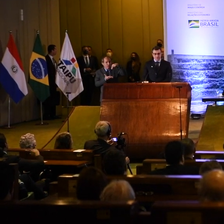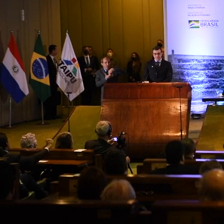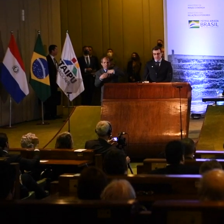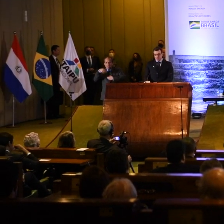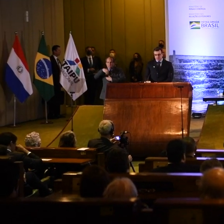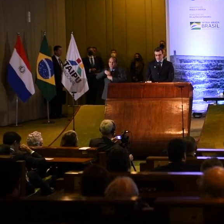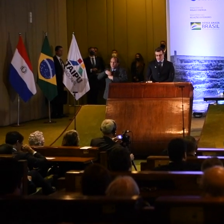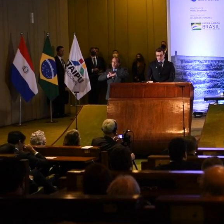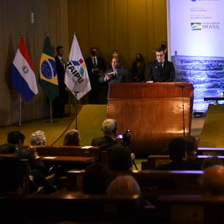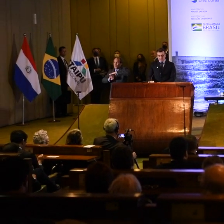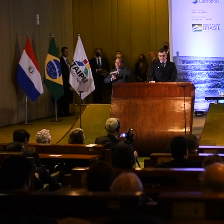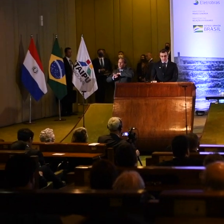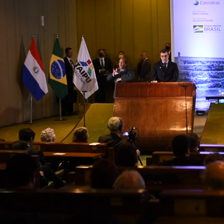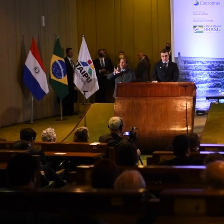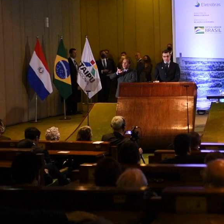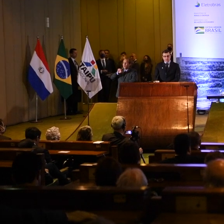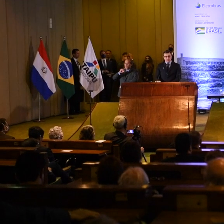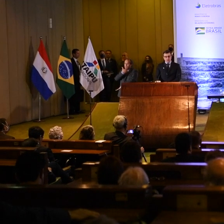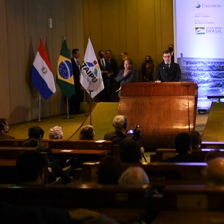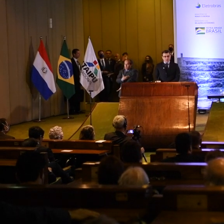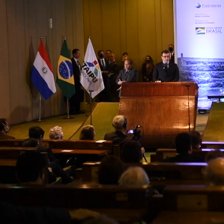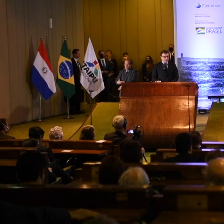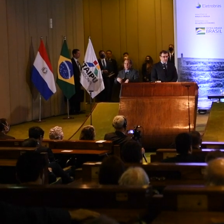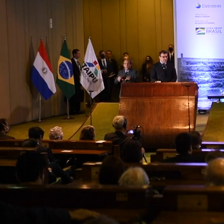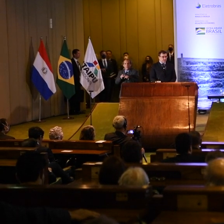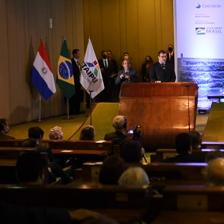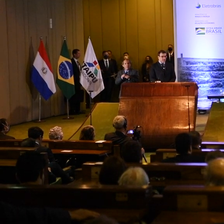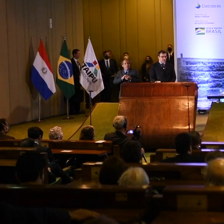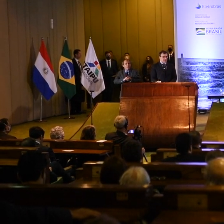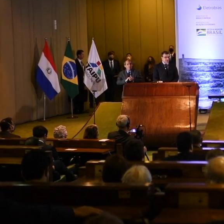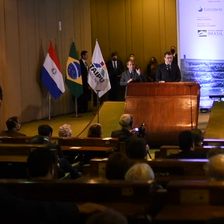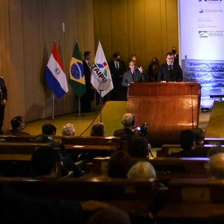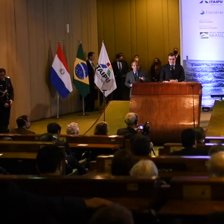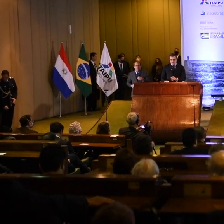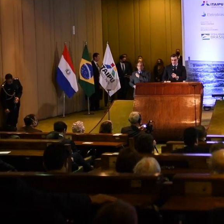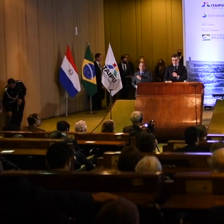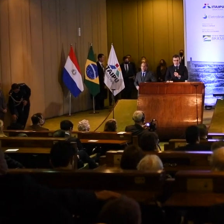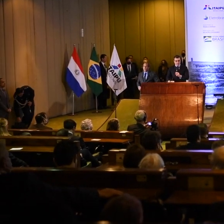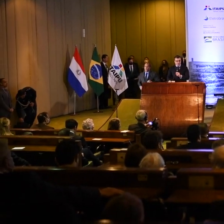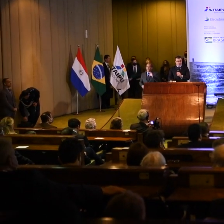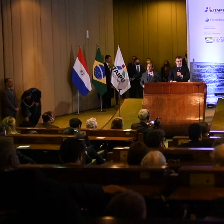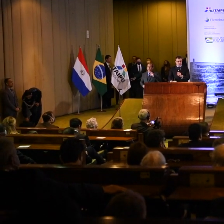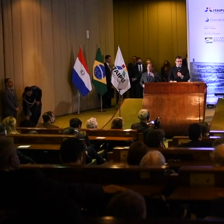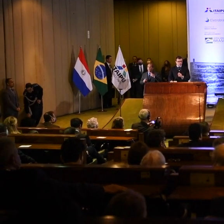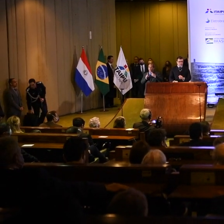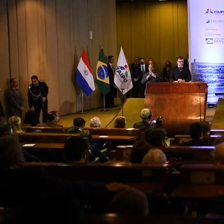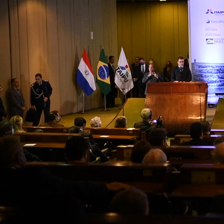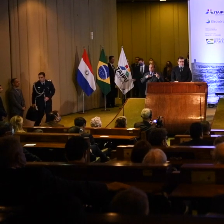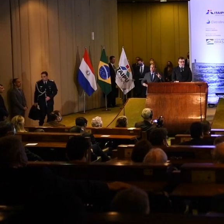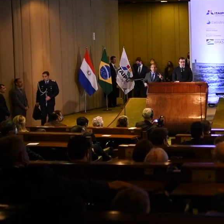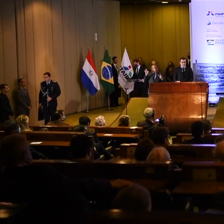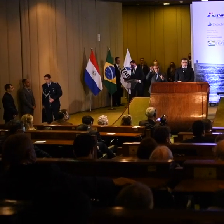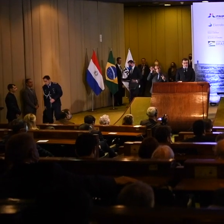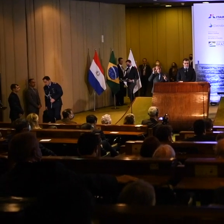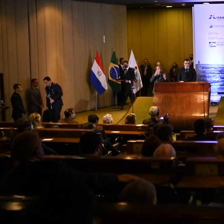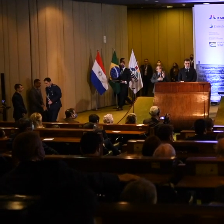conosco. E cumprimento também o ministro Ciro Nogueira e a ministra Tereza Cristina, em nome do qual saúdo todos os ministros de Estado que